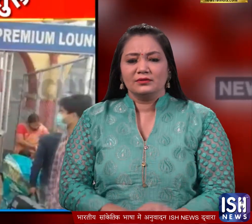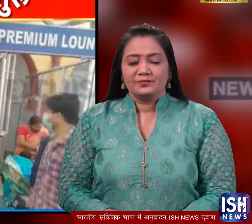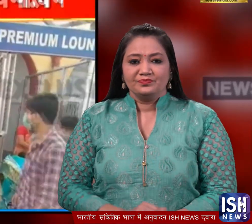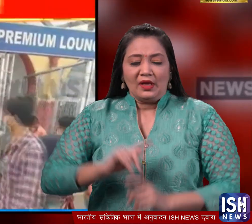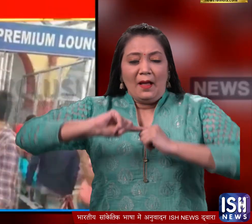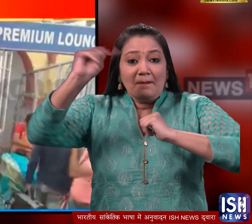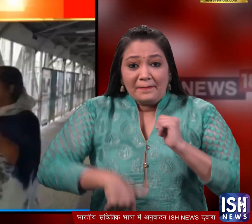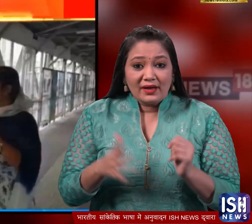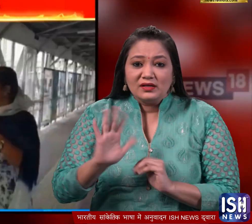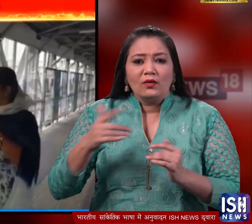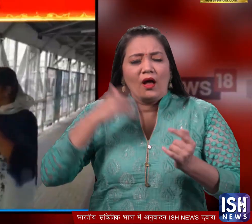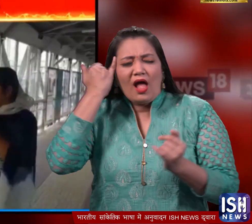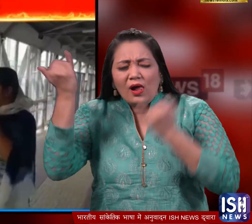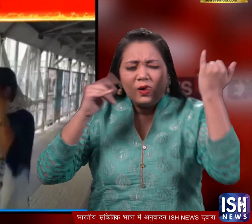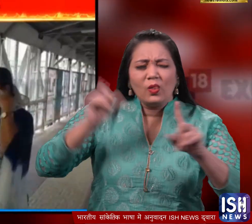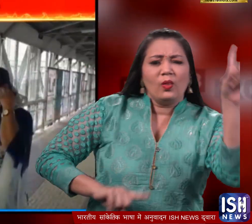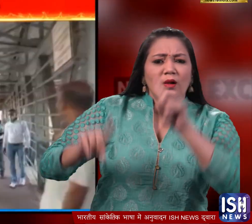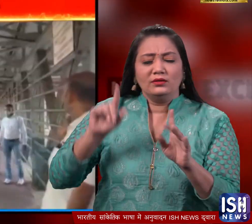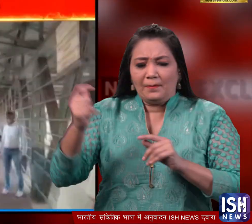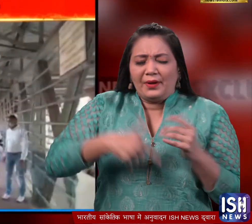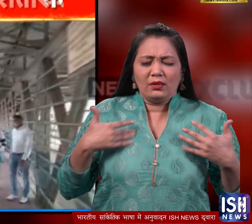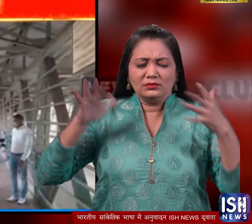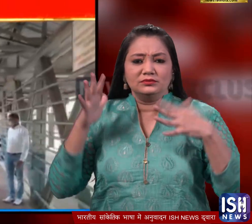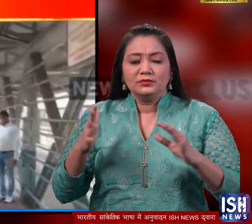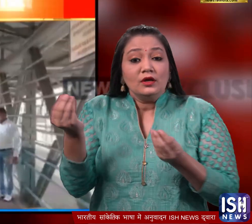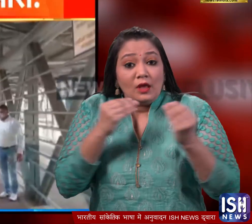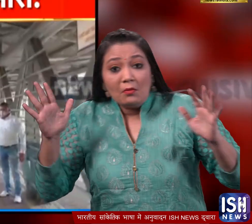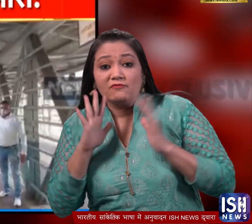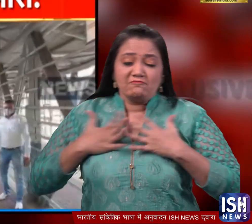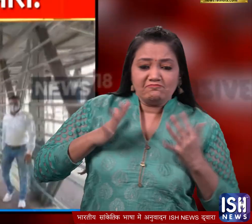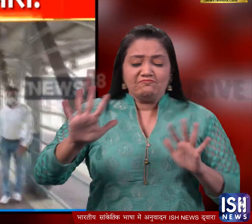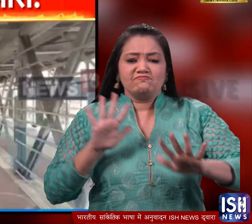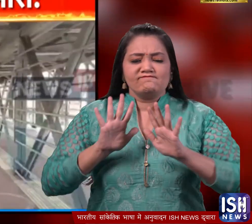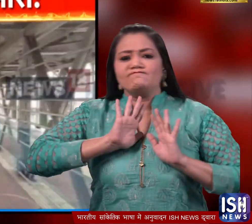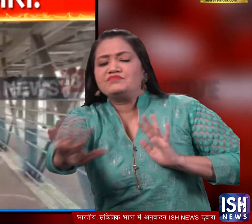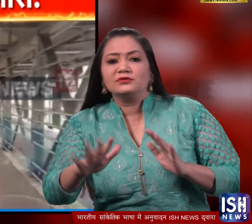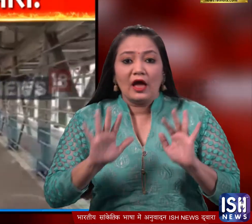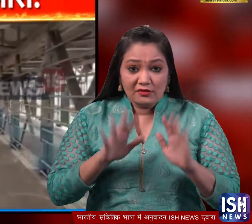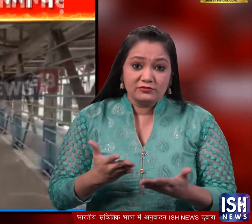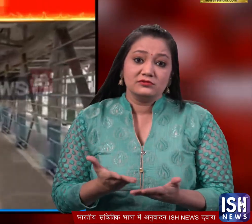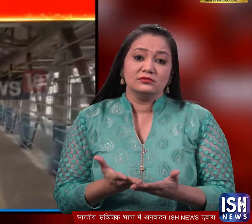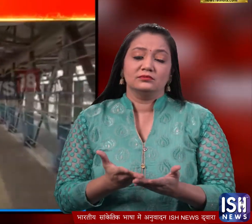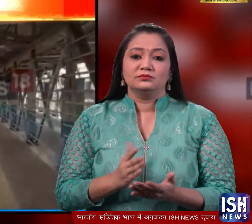जुर्माने से बचने के लिए लोगों ने एक से एक बहाने बनाए। कई लोगों ने तो धक्का मुक्की शुरू कर दी।